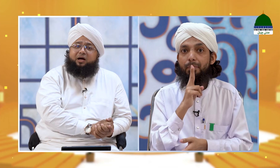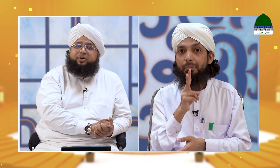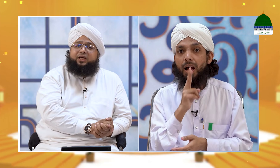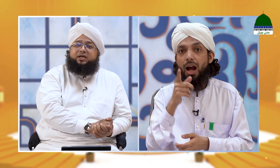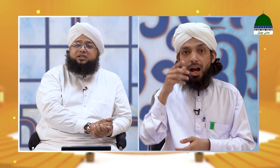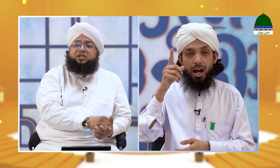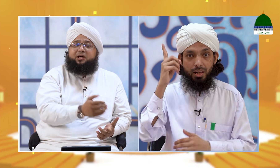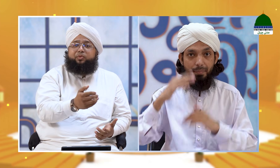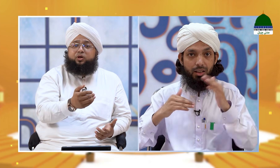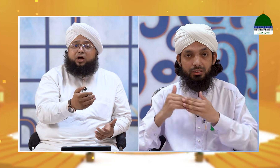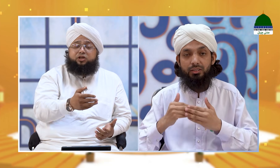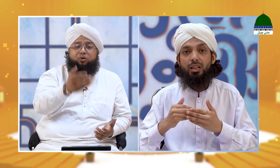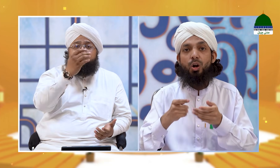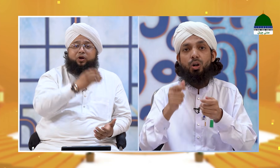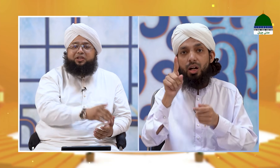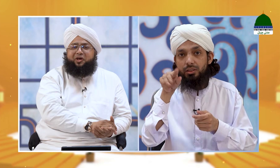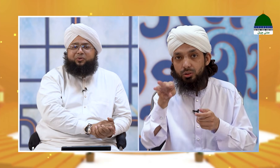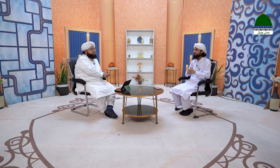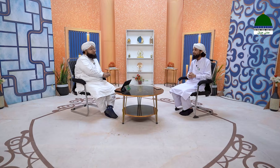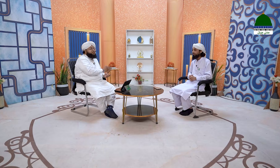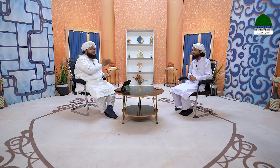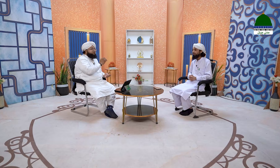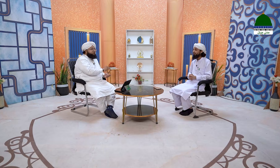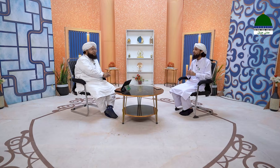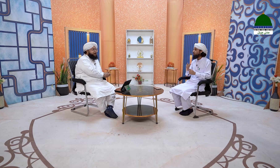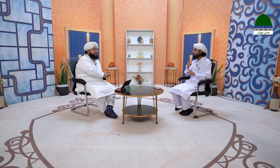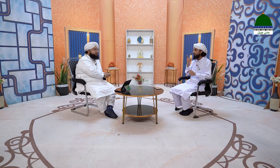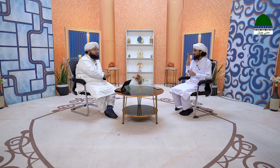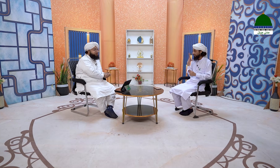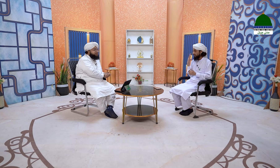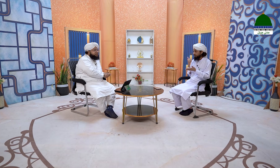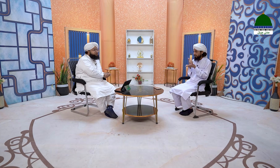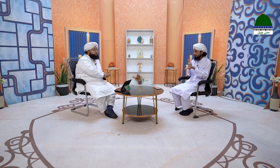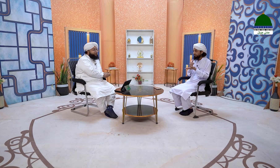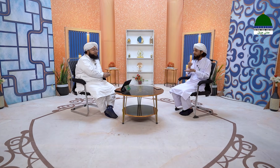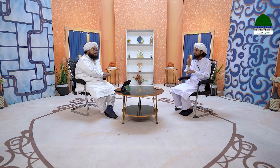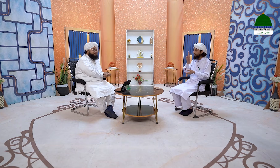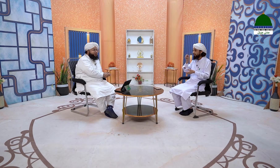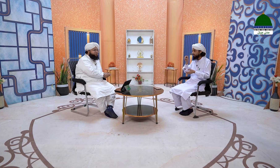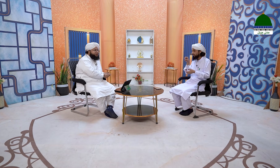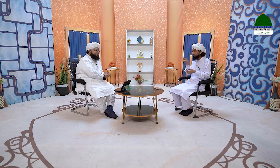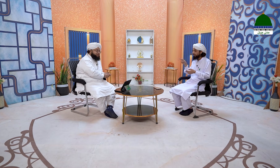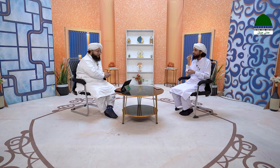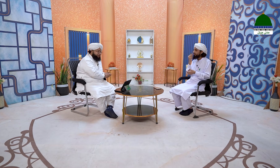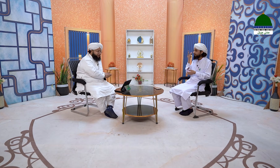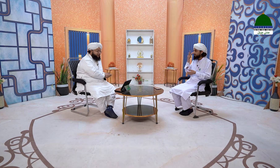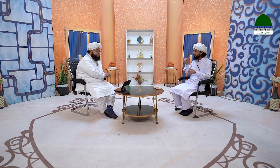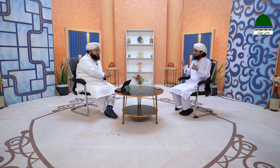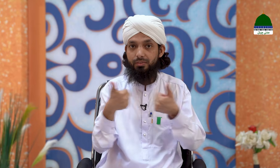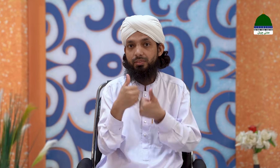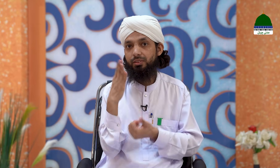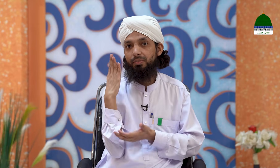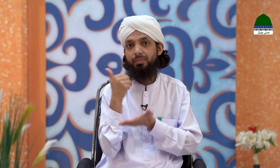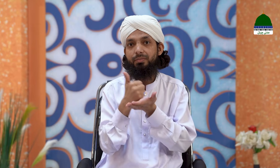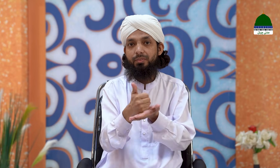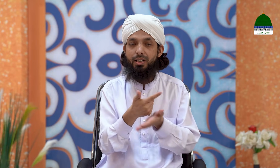اللہ کی راہ میں جس نے اپنے 1000 گھوڑے دیے ہوں، جتنا ثواب اس کو ملتا ہے، تو ان 10 دنوں میں روزہ رکھنے والے کو بھی وہ ثواب ملے گا۔